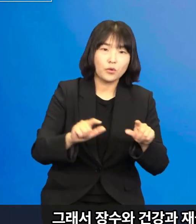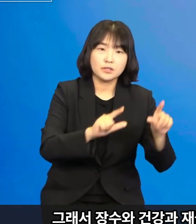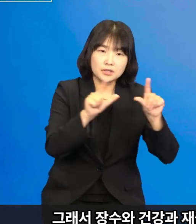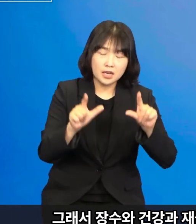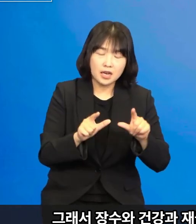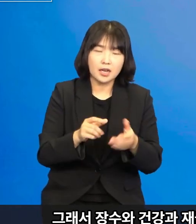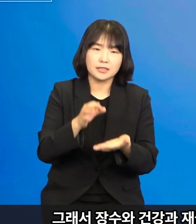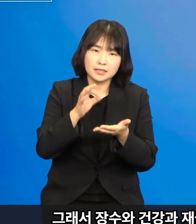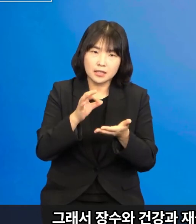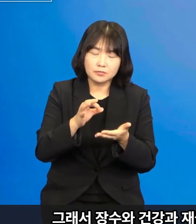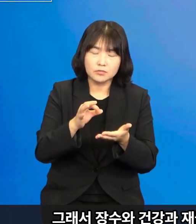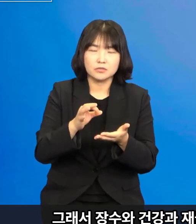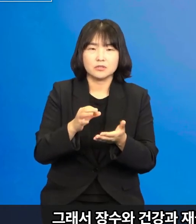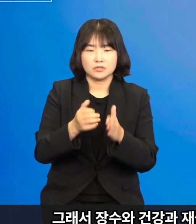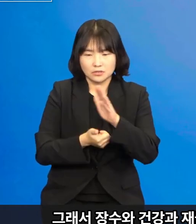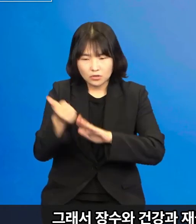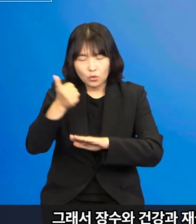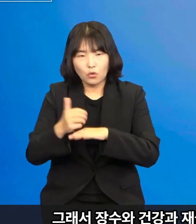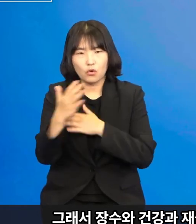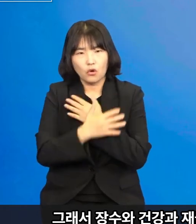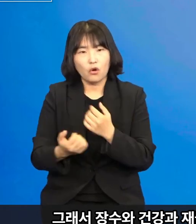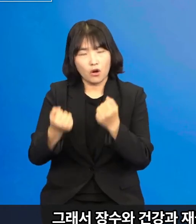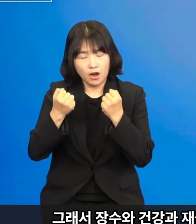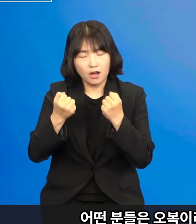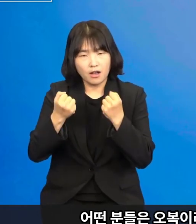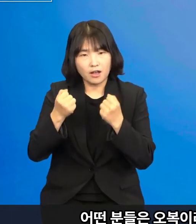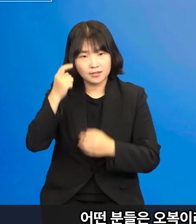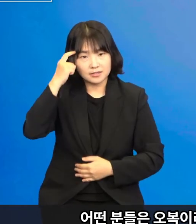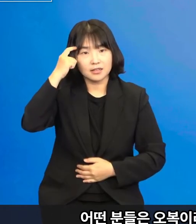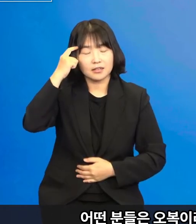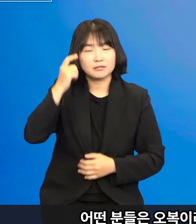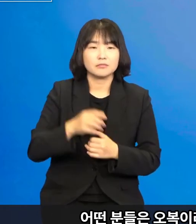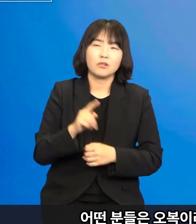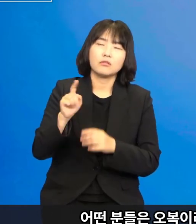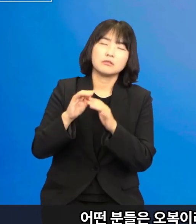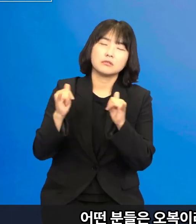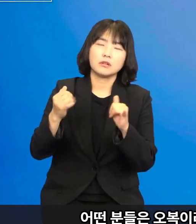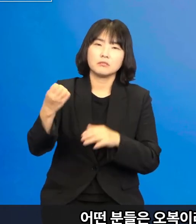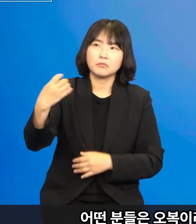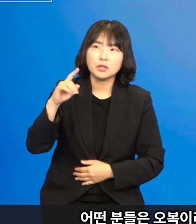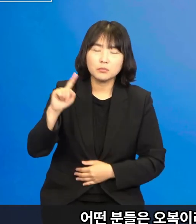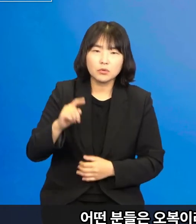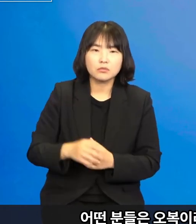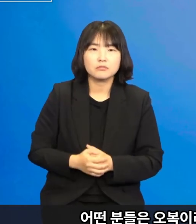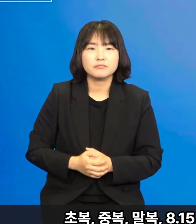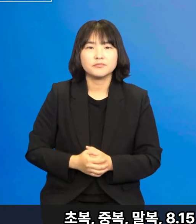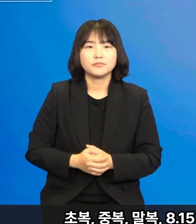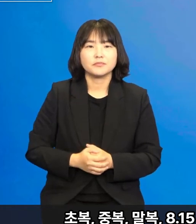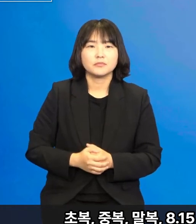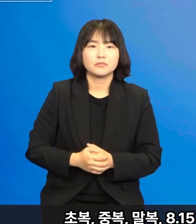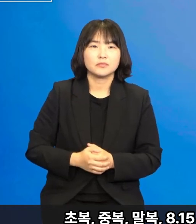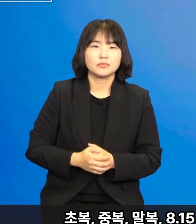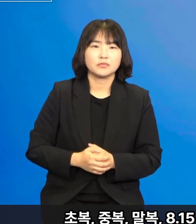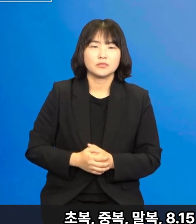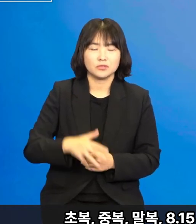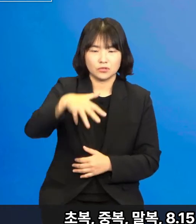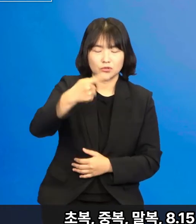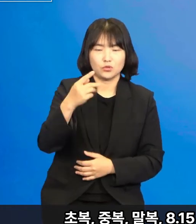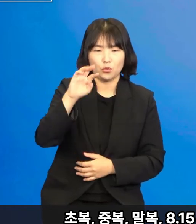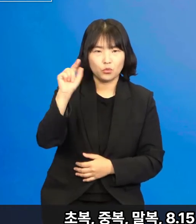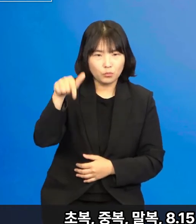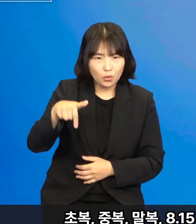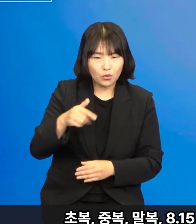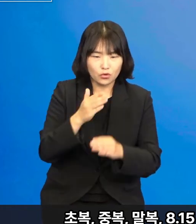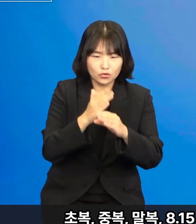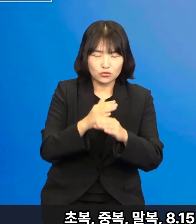재물과 성공과 이제 이런 오복을 떠올리죠. 어떤 분은 또 오복이라고 하면 오복은 그게 아니라 초복, 중복,